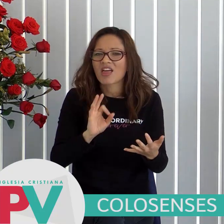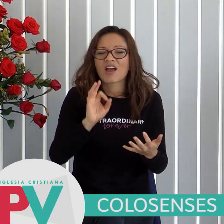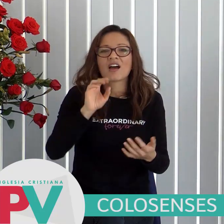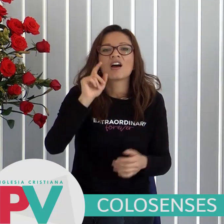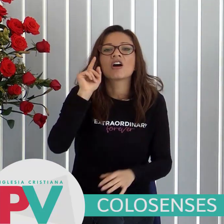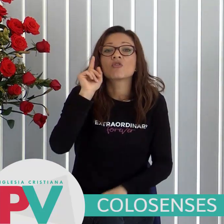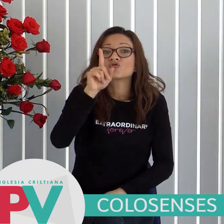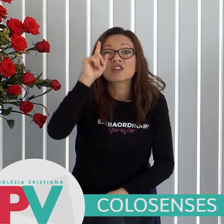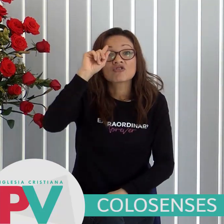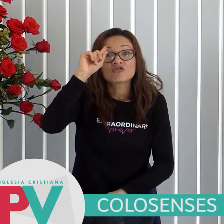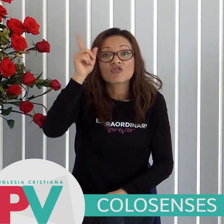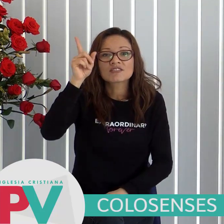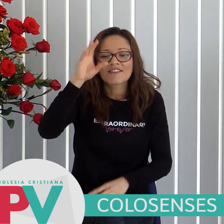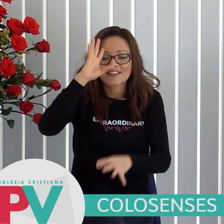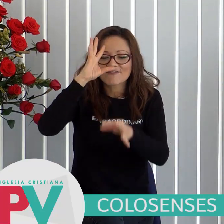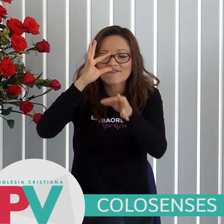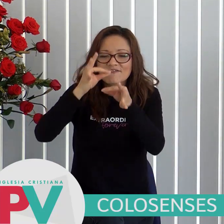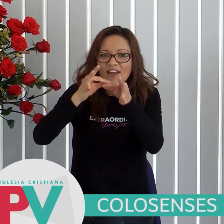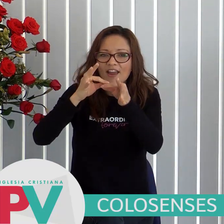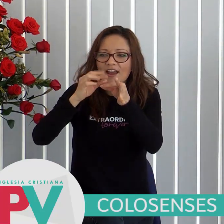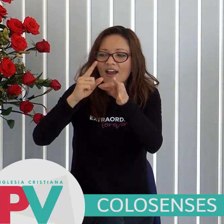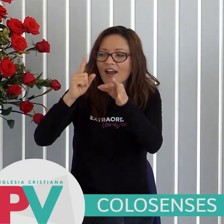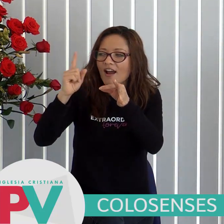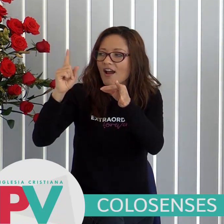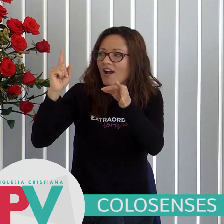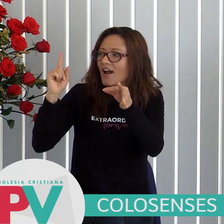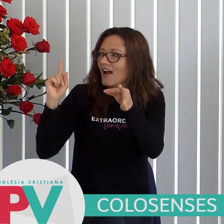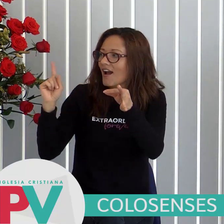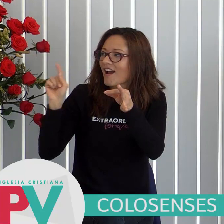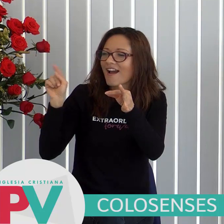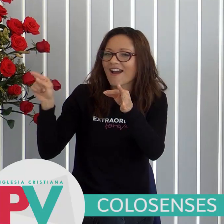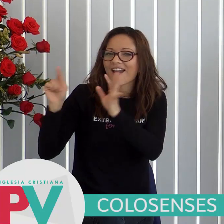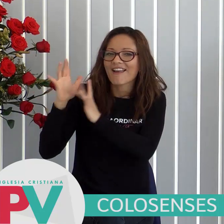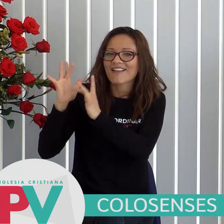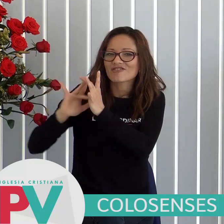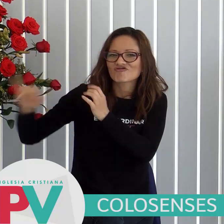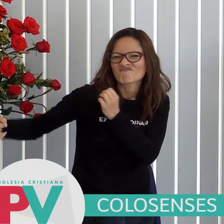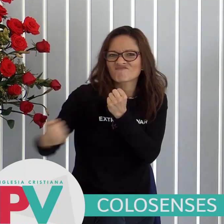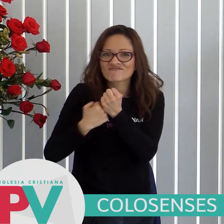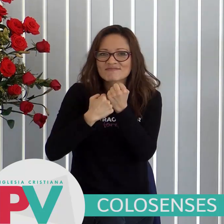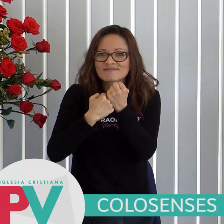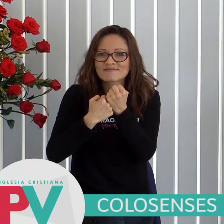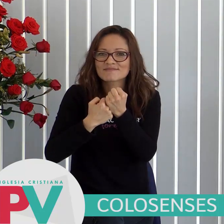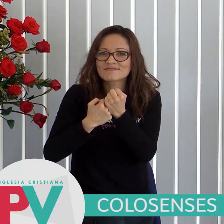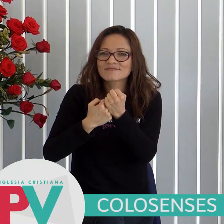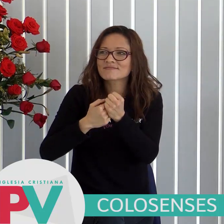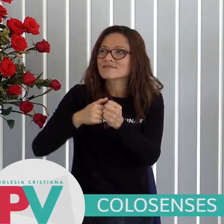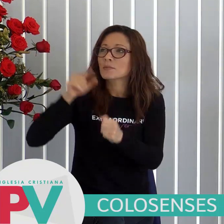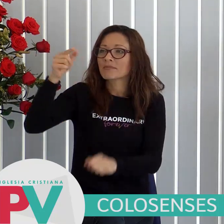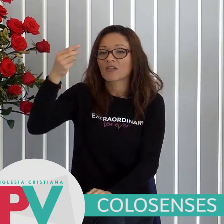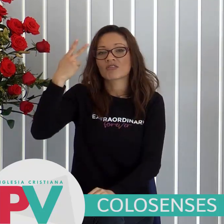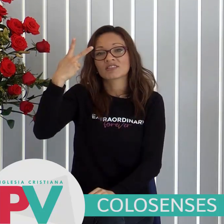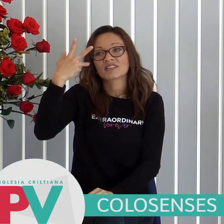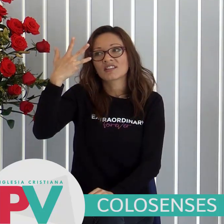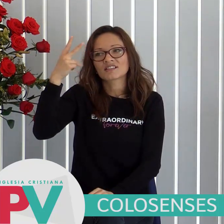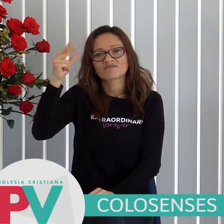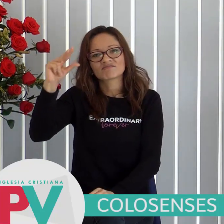quién está detrás de la fe. Usted no entiende quién está detrás de la fe. El que con 3